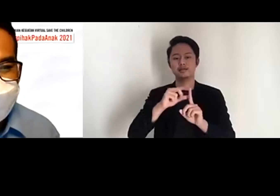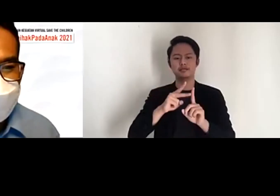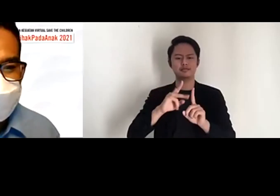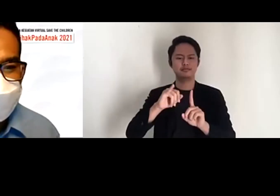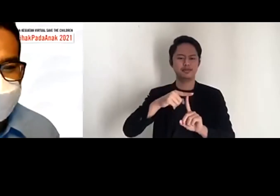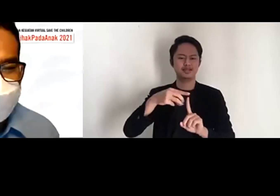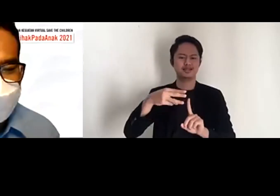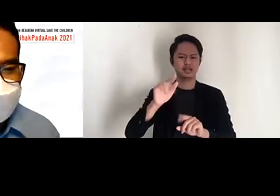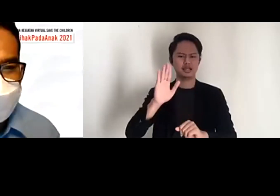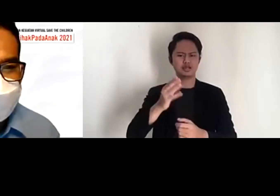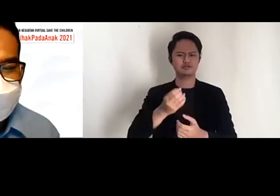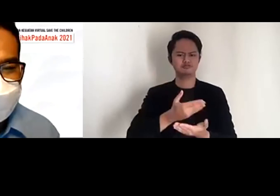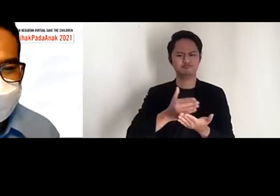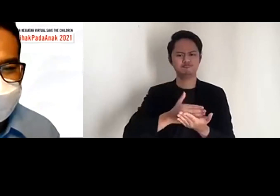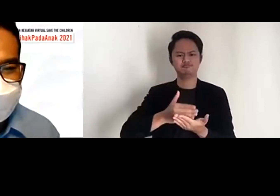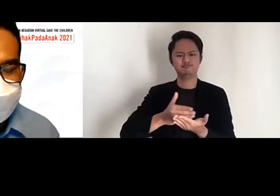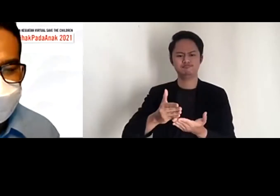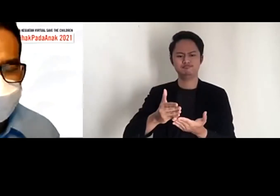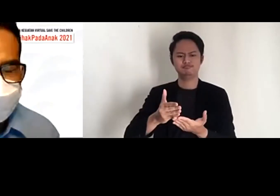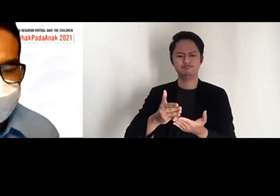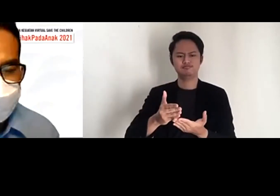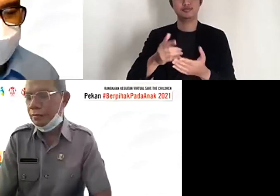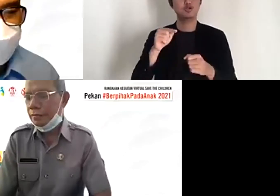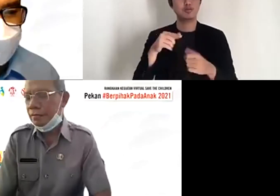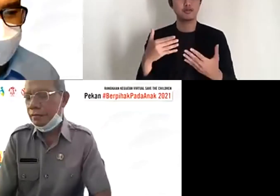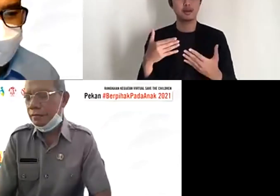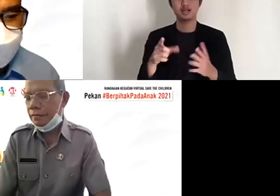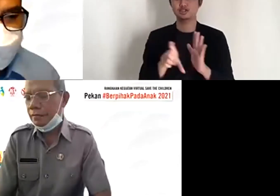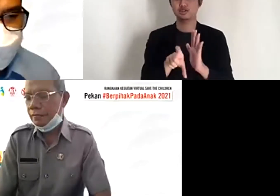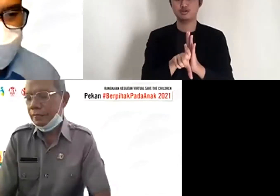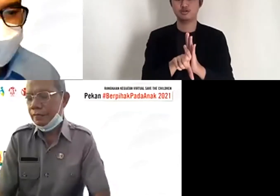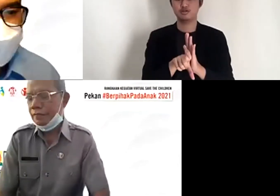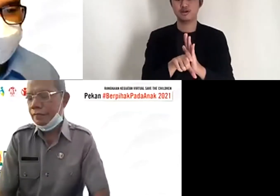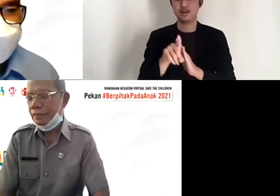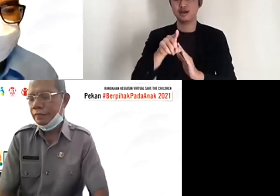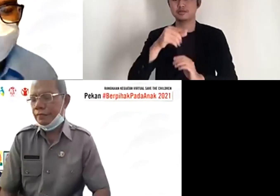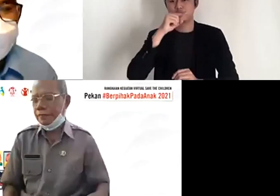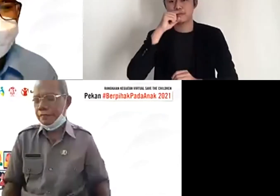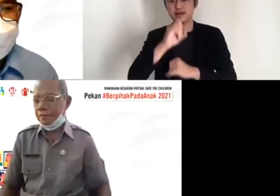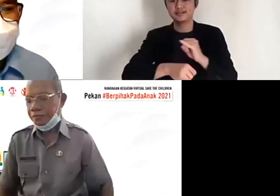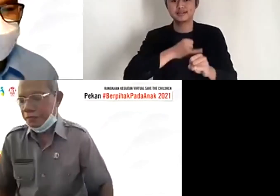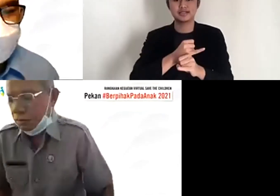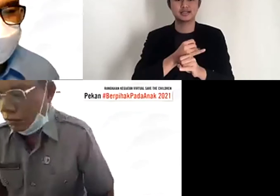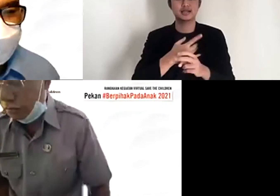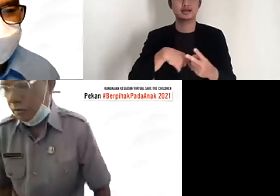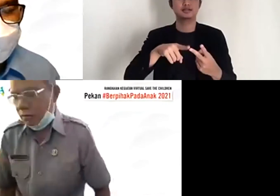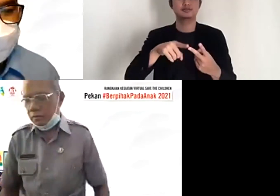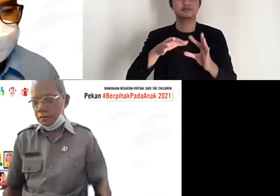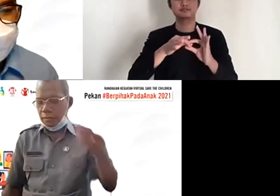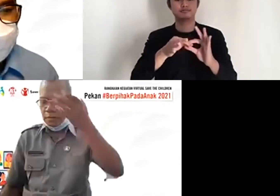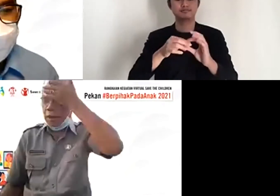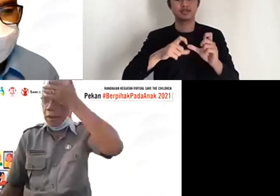Kalau perkembangannya bagaimana Pak setelah ada inisiasi-inisiasi ini yang dilakukan oleh instansi Bapak dan bekerja sama dengan Save the